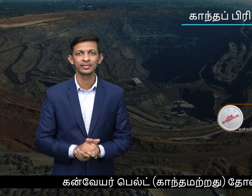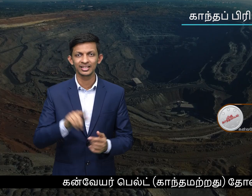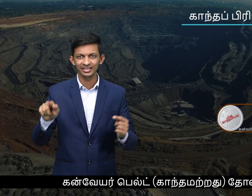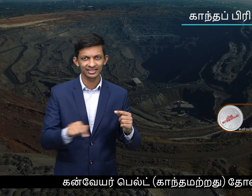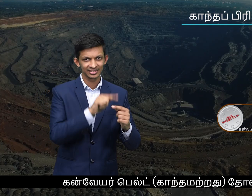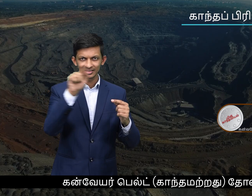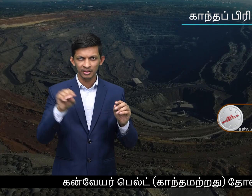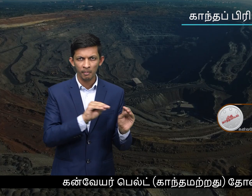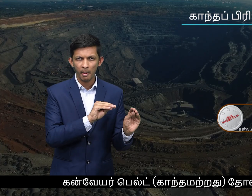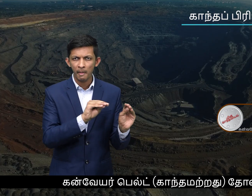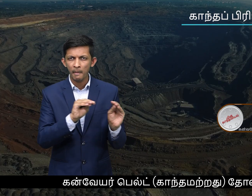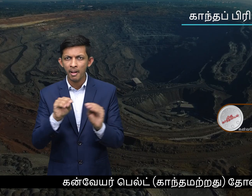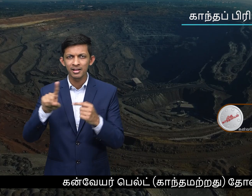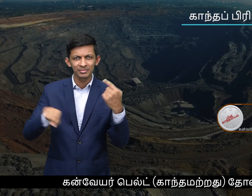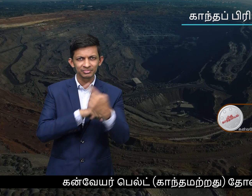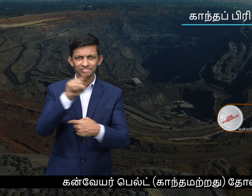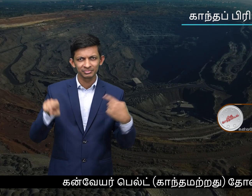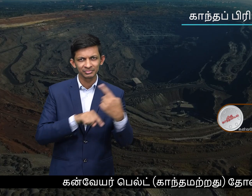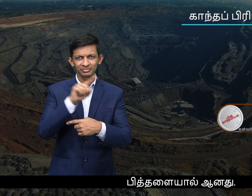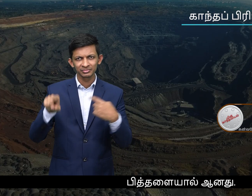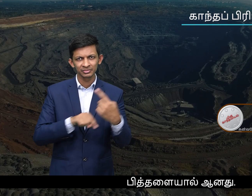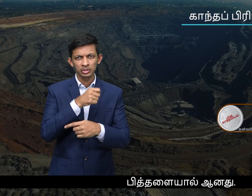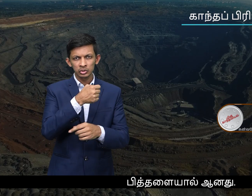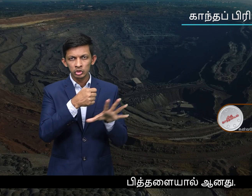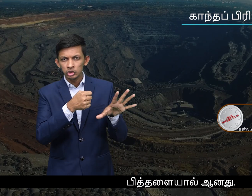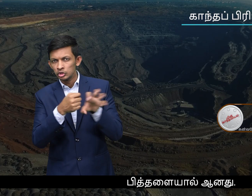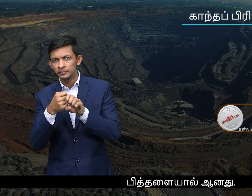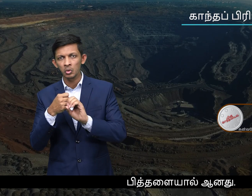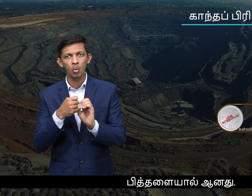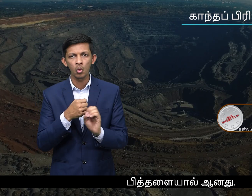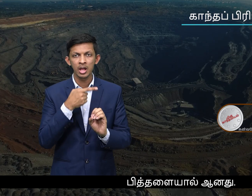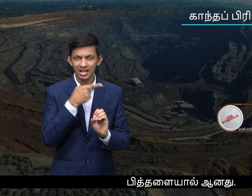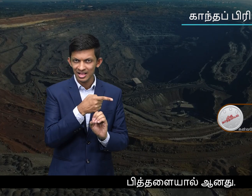அதாவது காந்தமற்றது, தோல் அல்லது பித்தளையால் ஆனது.